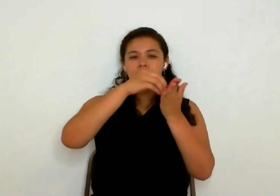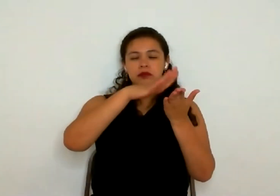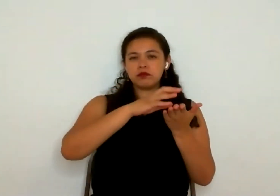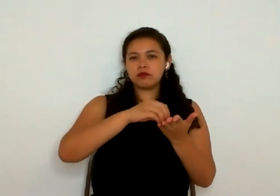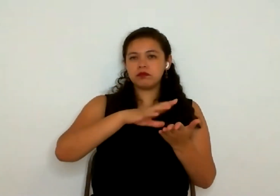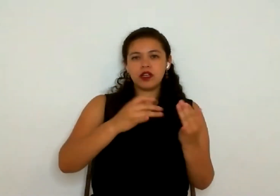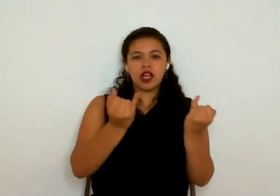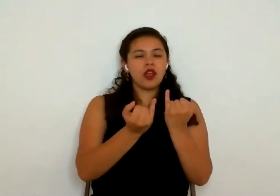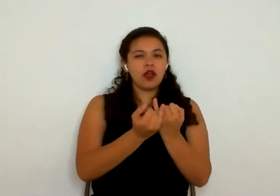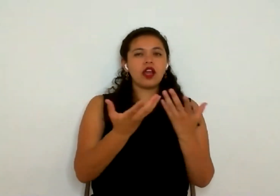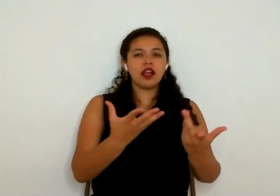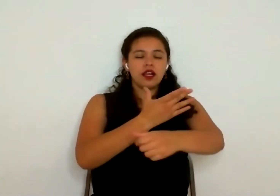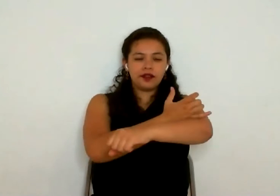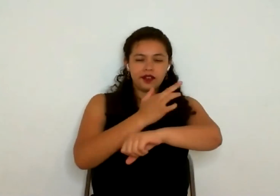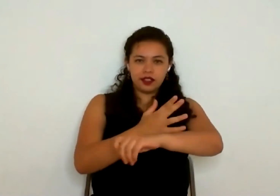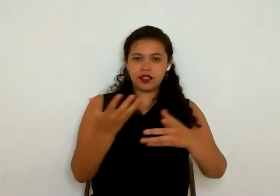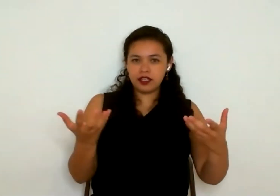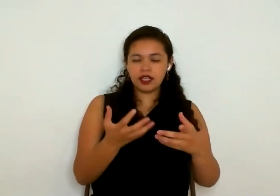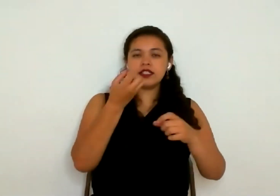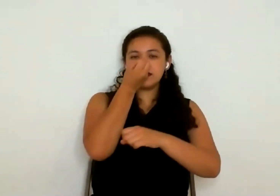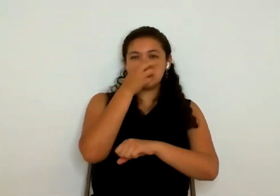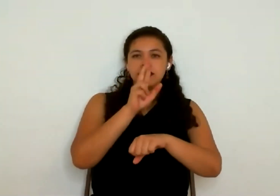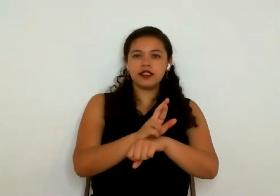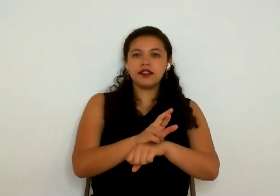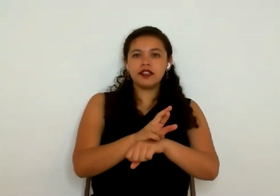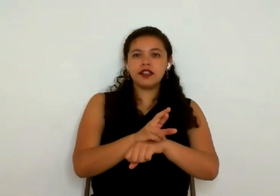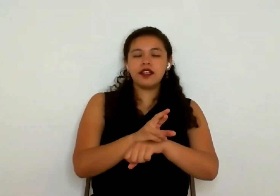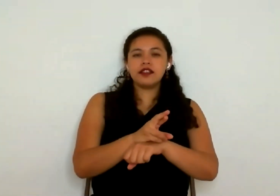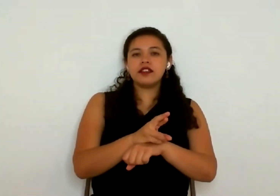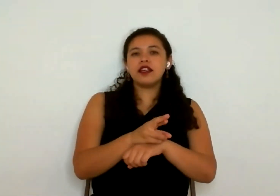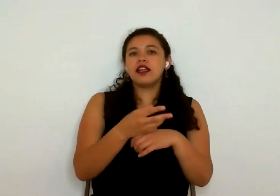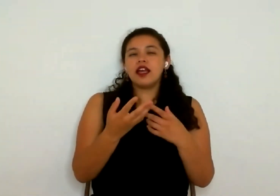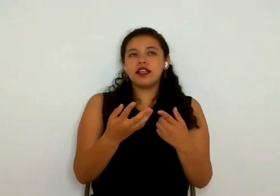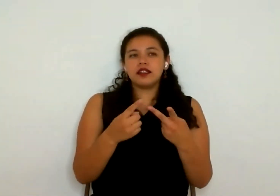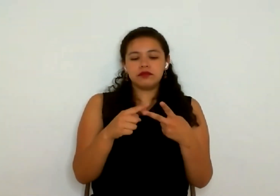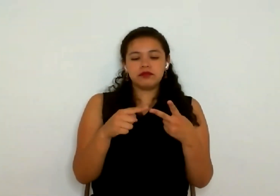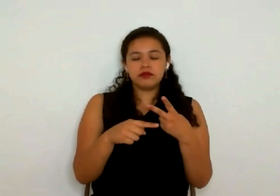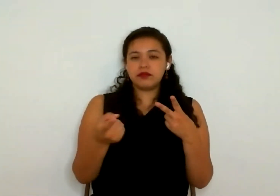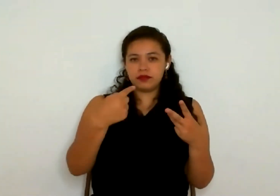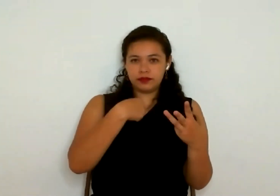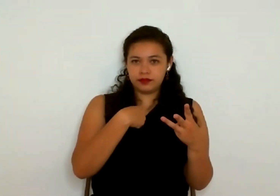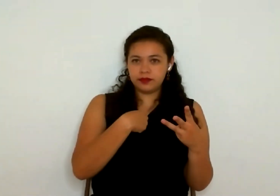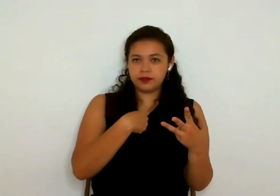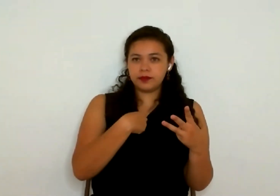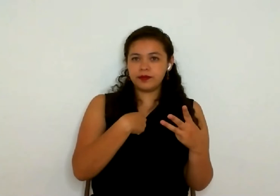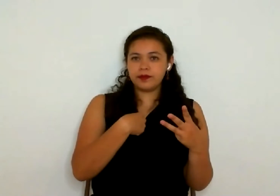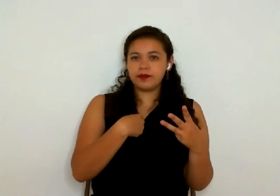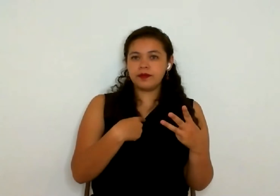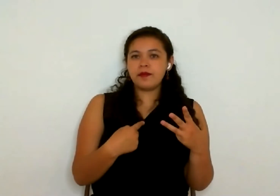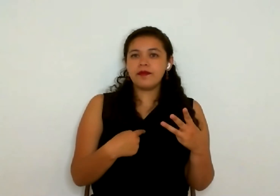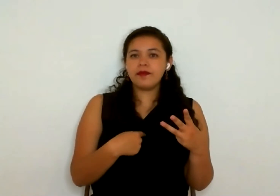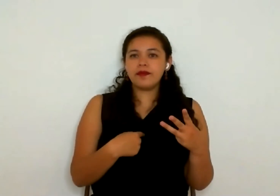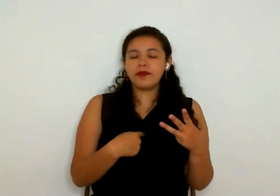coordinación la secretaria y en este caso es de ello para saber éste